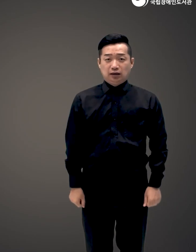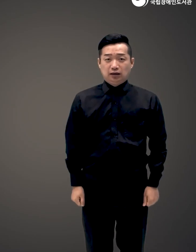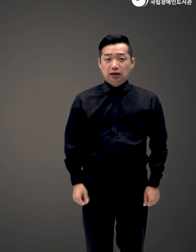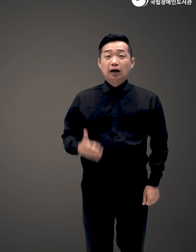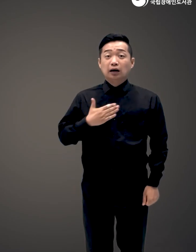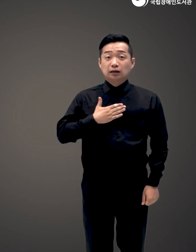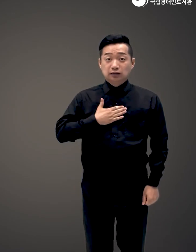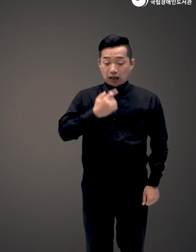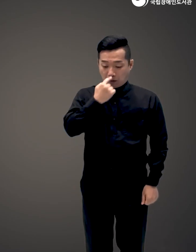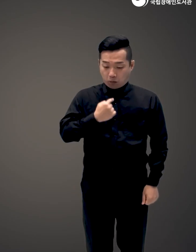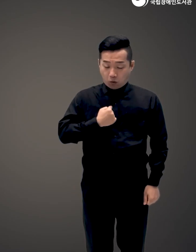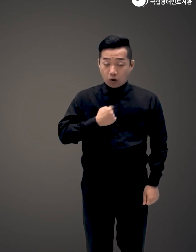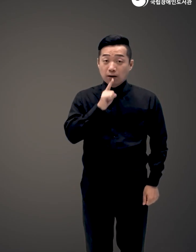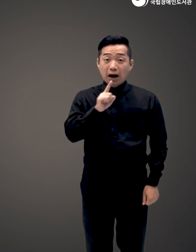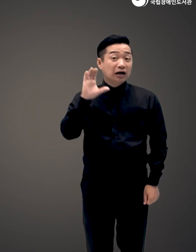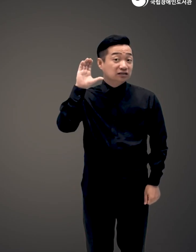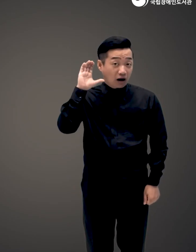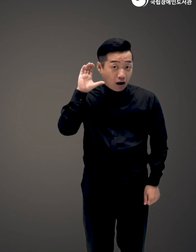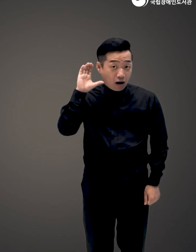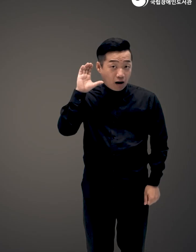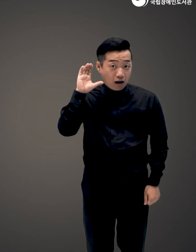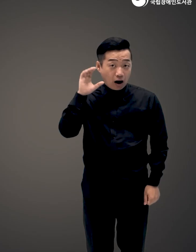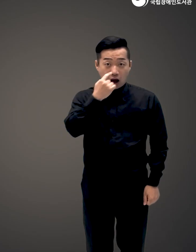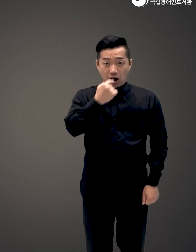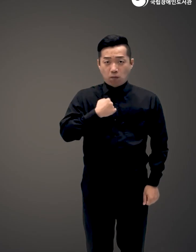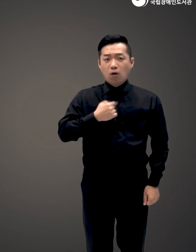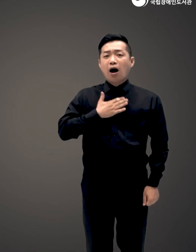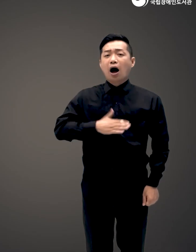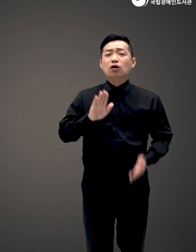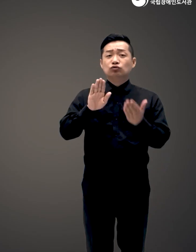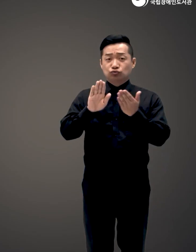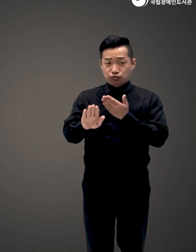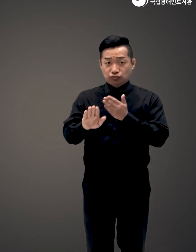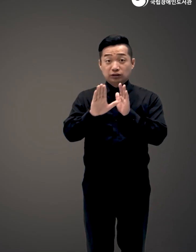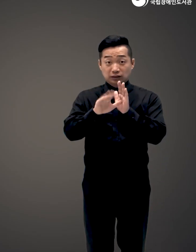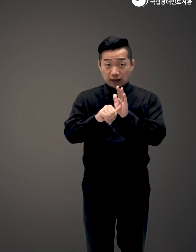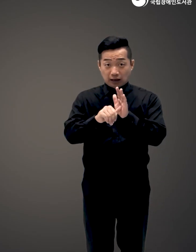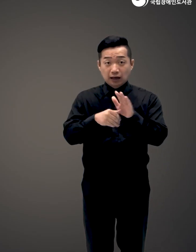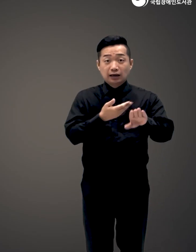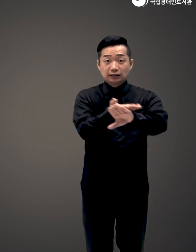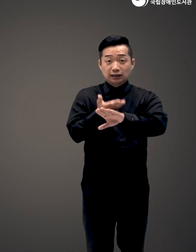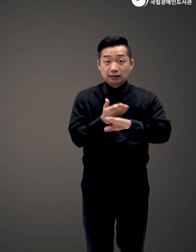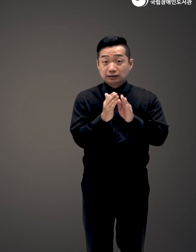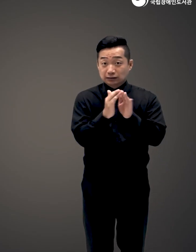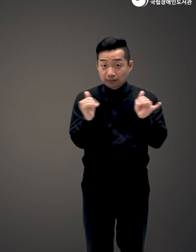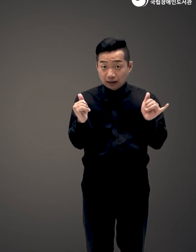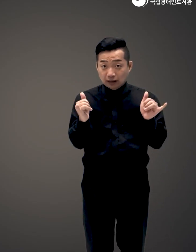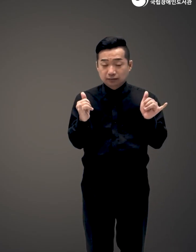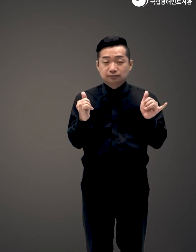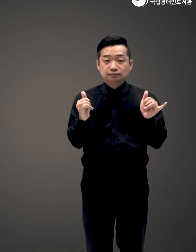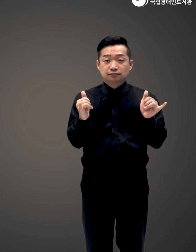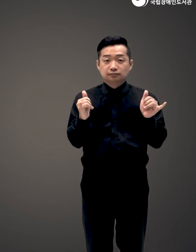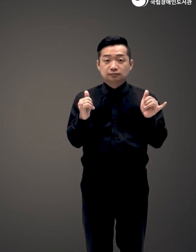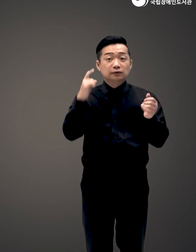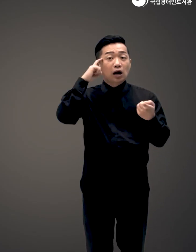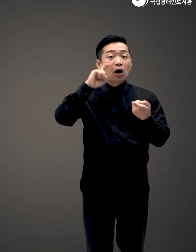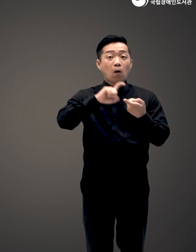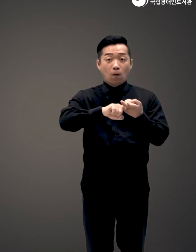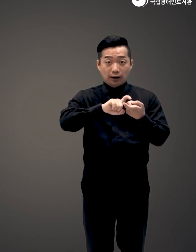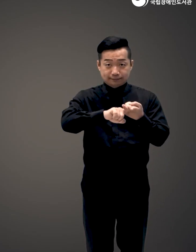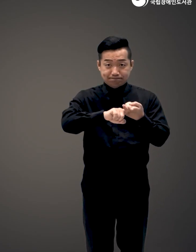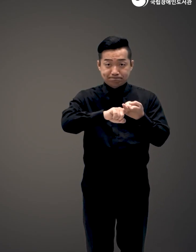근데 자기 목소리를 듣는 일 그리고 자기를 좀 더 알게 됐을 때 그때 이제 다른